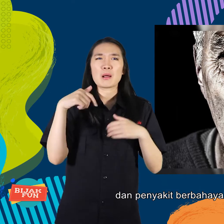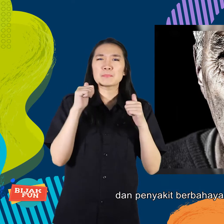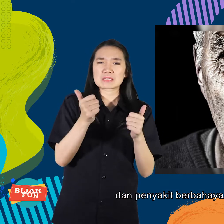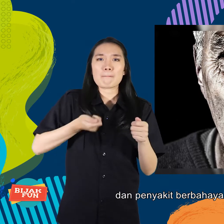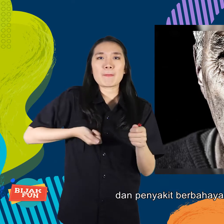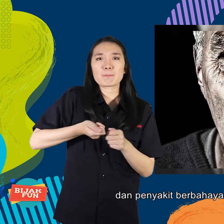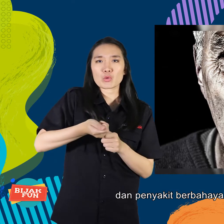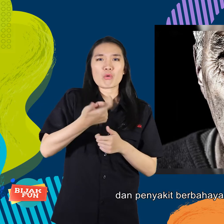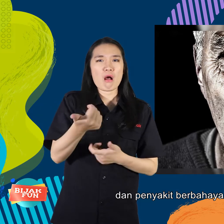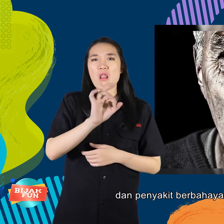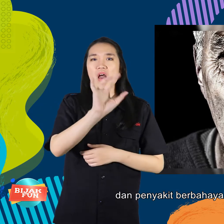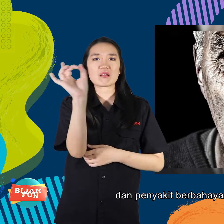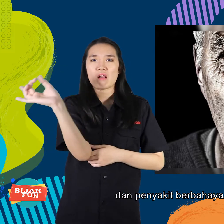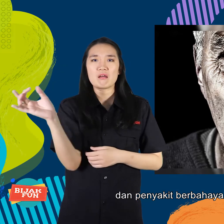dan penyakit berbahaya yang lain.